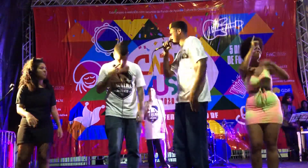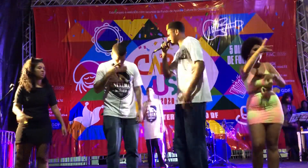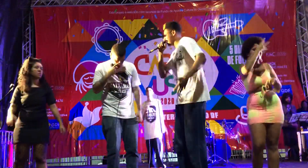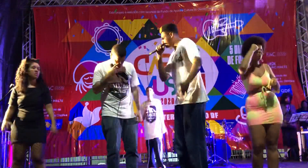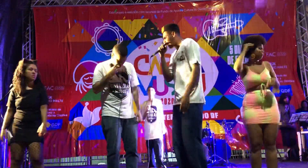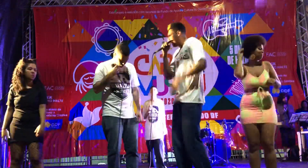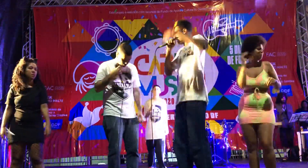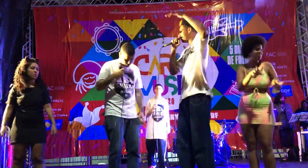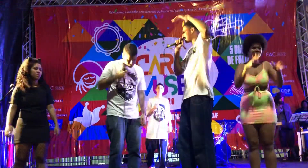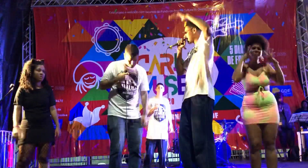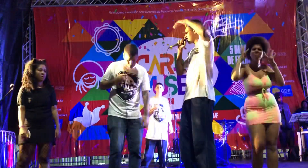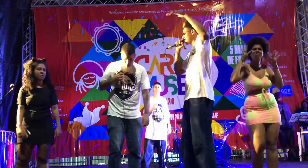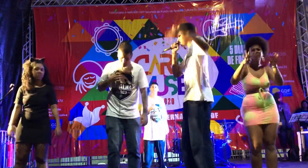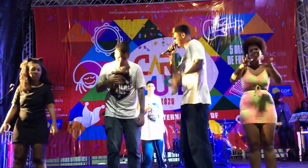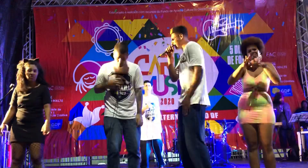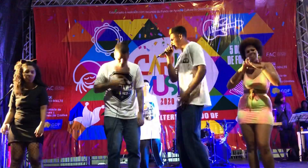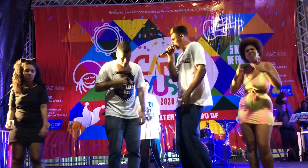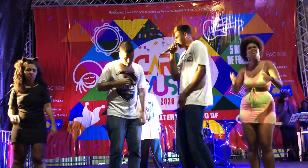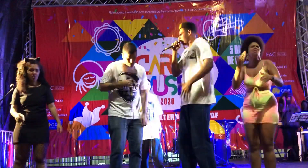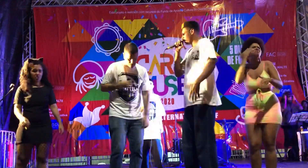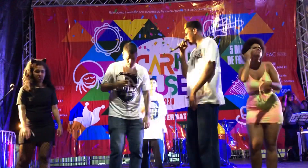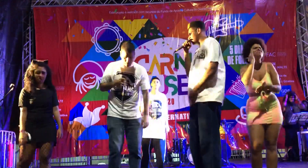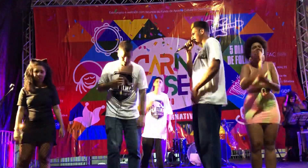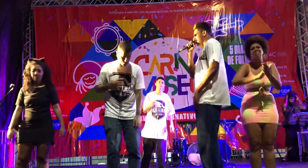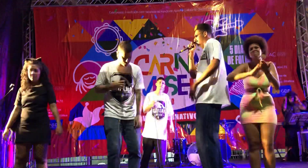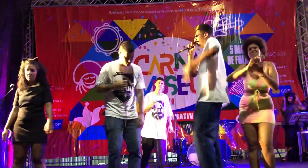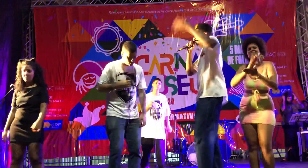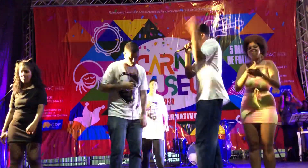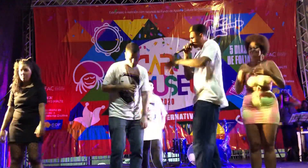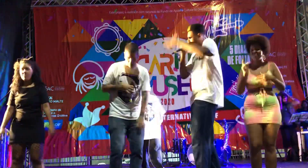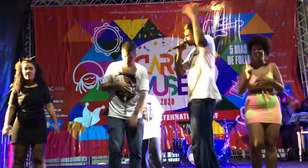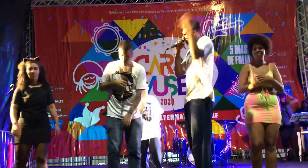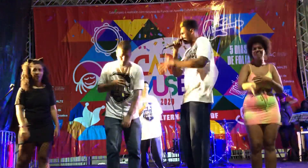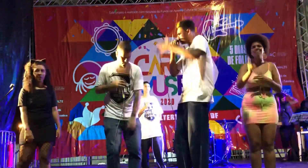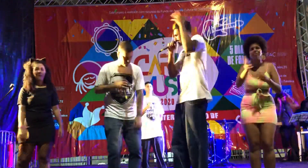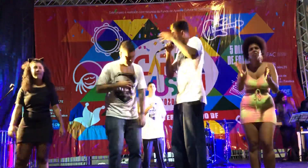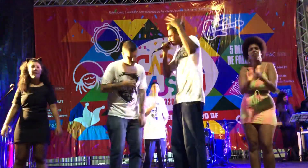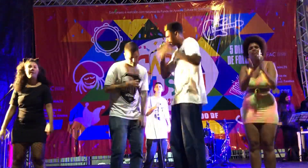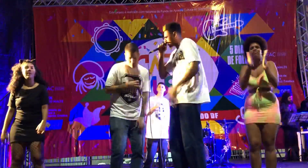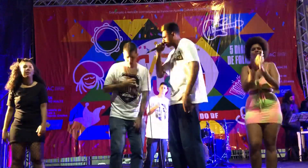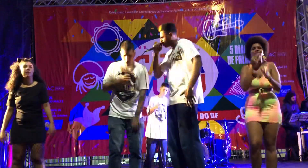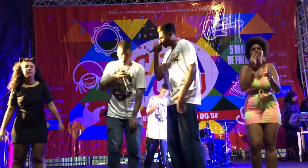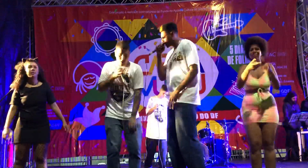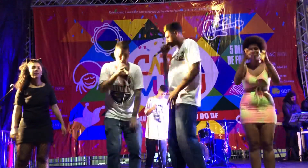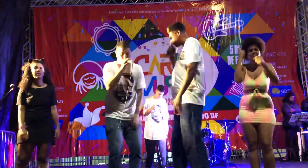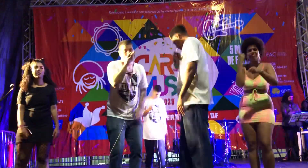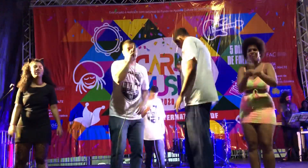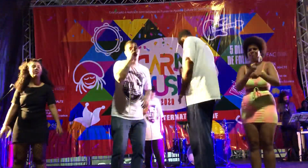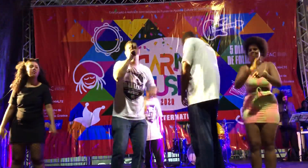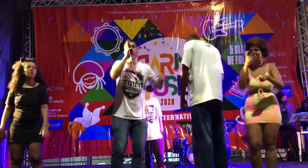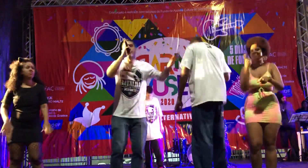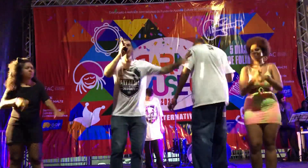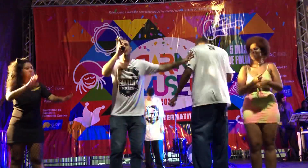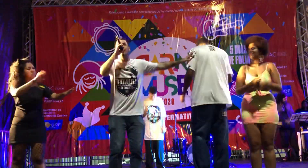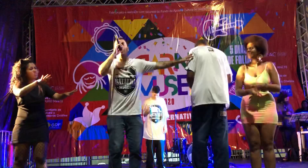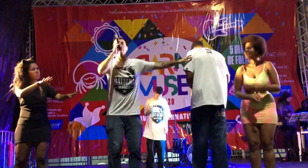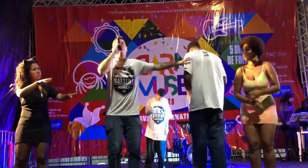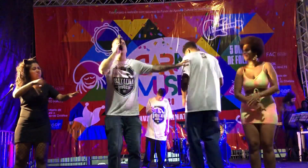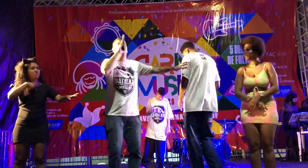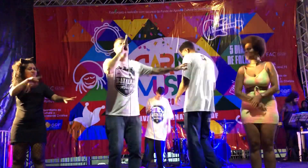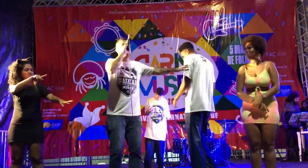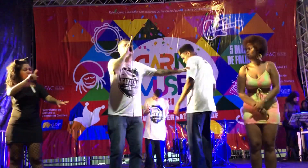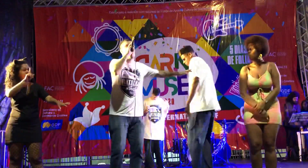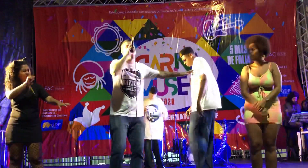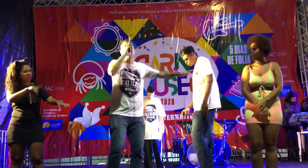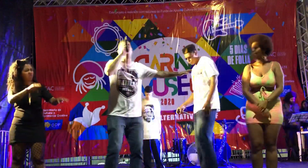esquecer, observar. Apesar de não entender, vou adiante. Pobre o homem que não percebe que é ignorante. Demorou, cê é